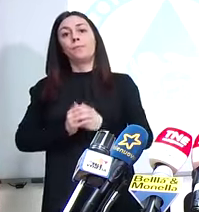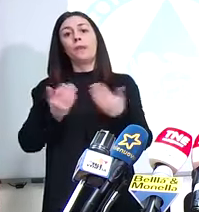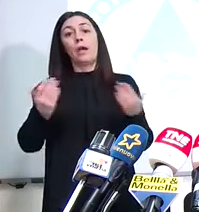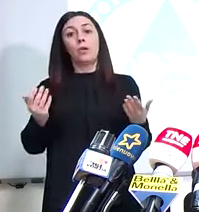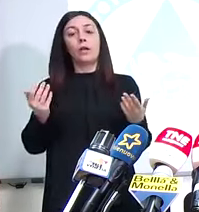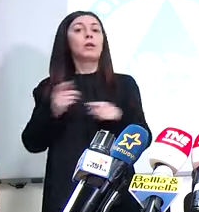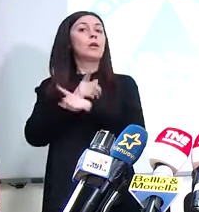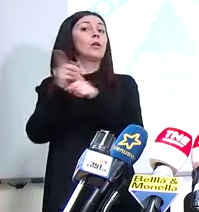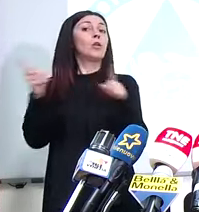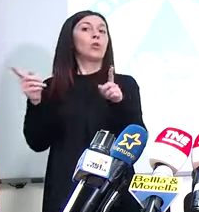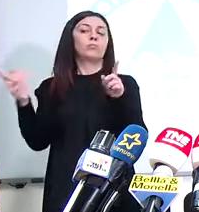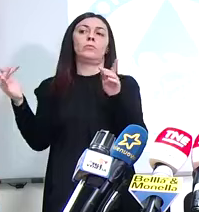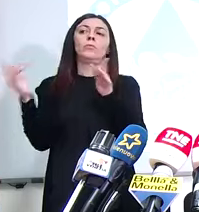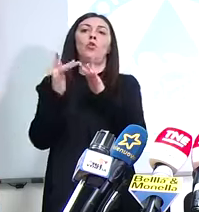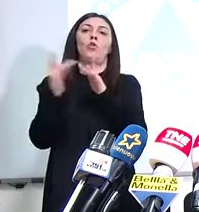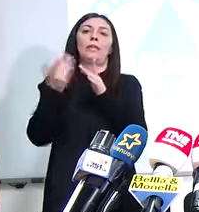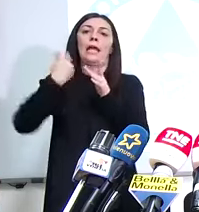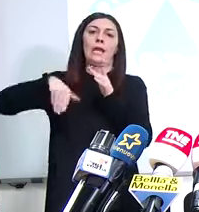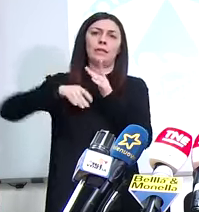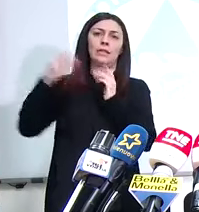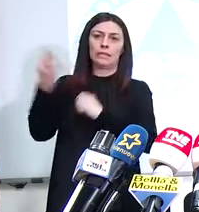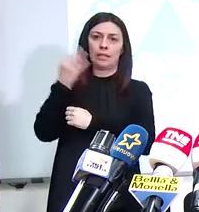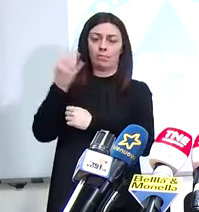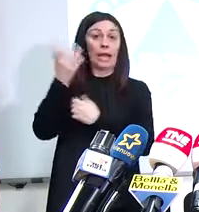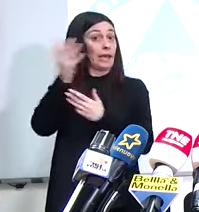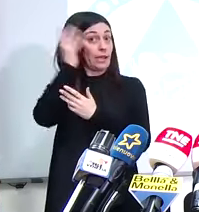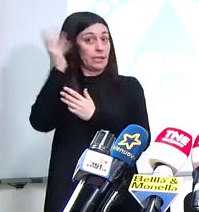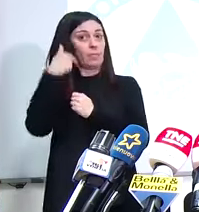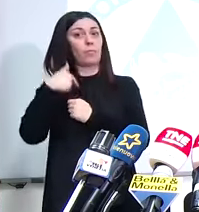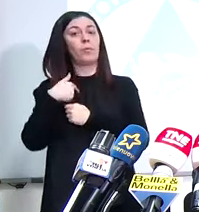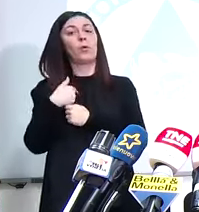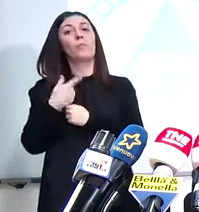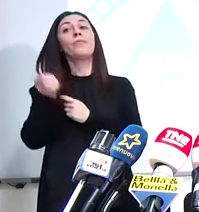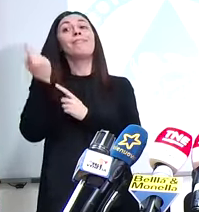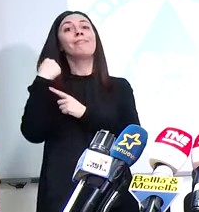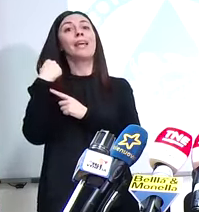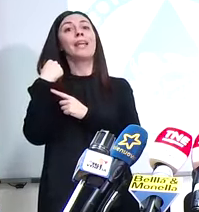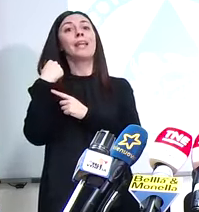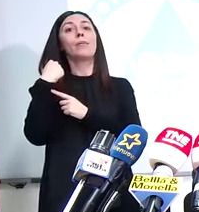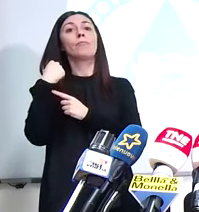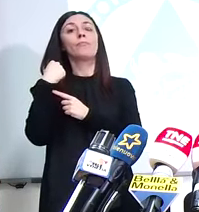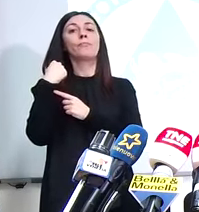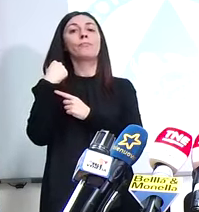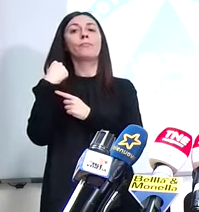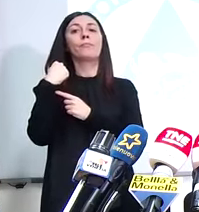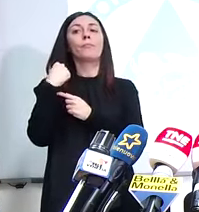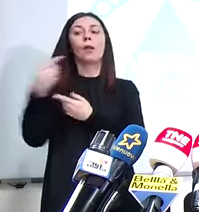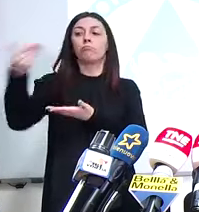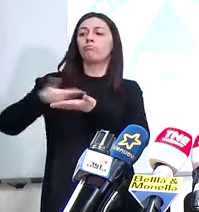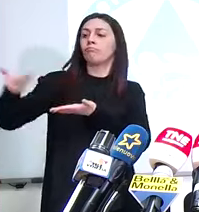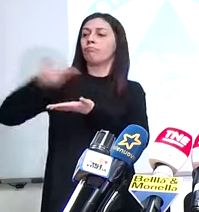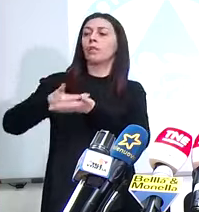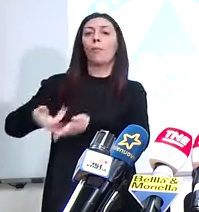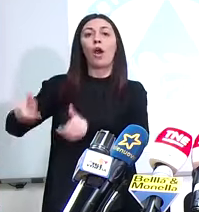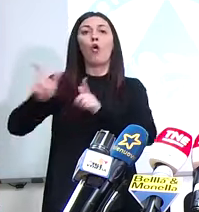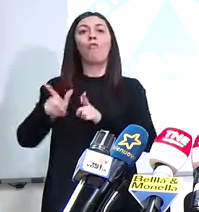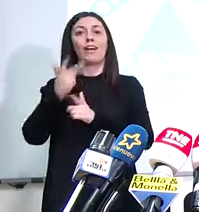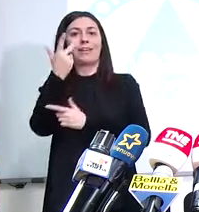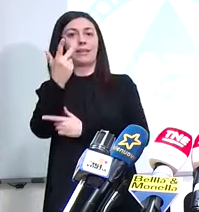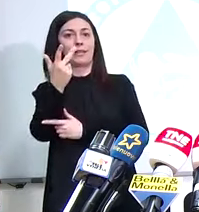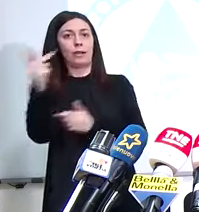fondamentale esempio giornate ieri ove della posta a tutti i giorni ieri imposta avevo tre offerte una per il